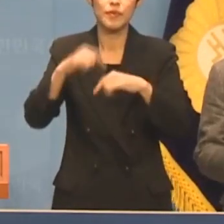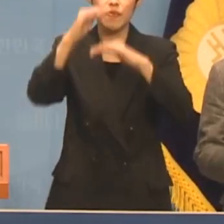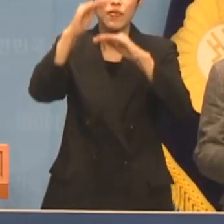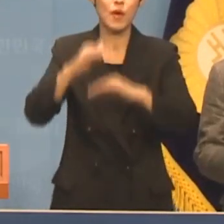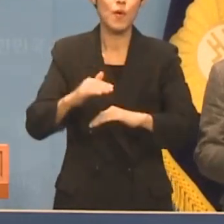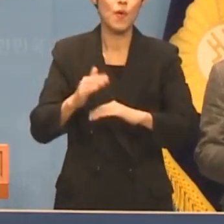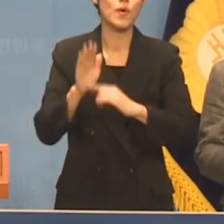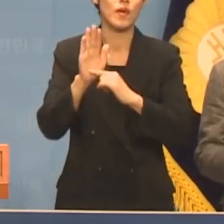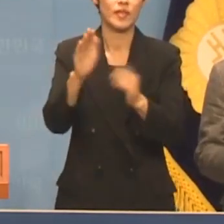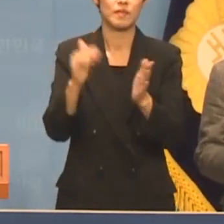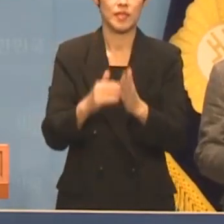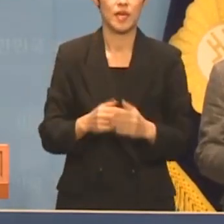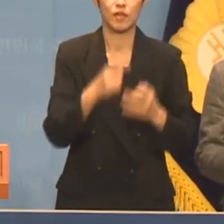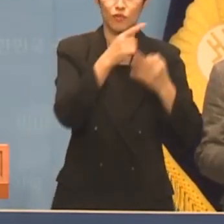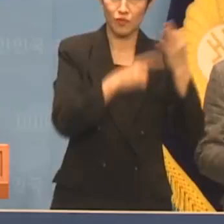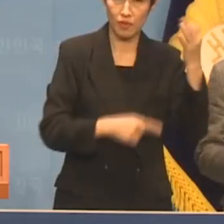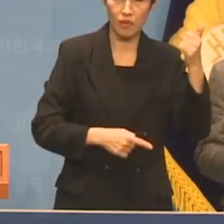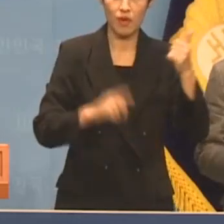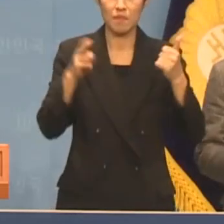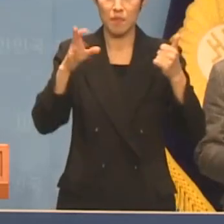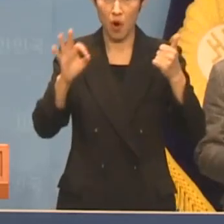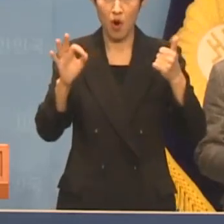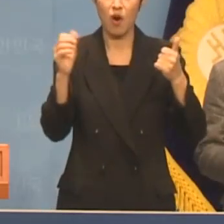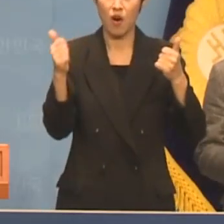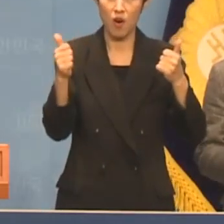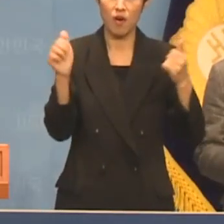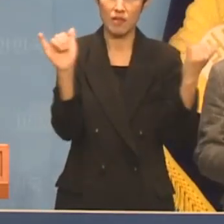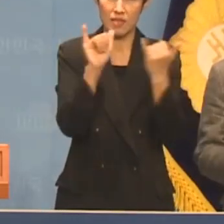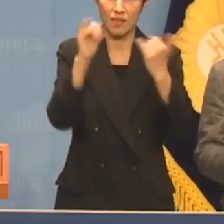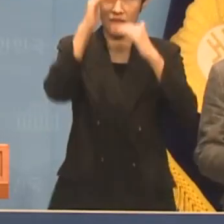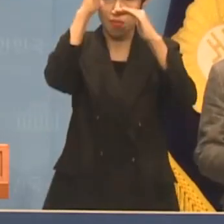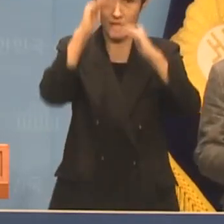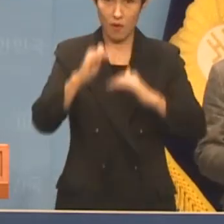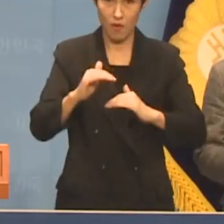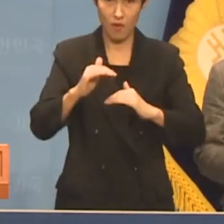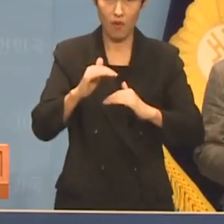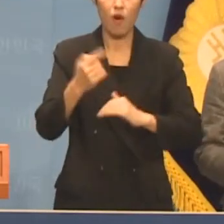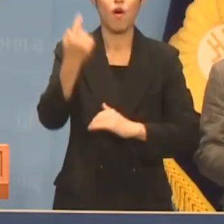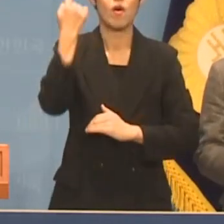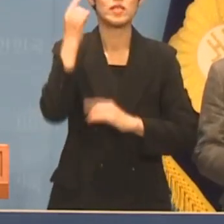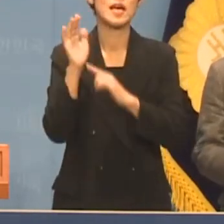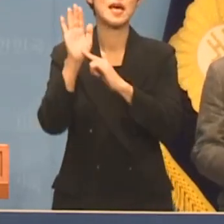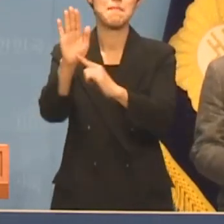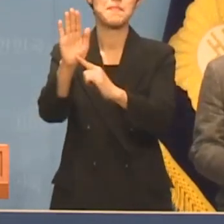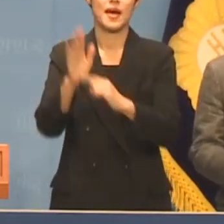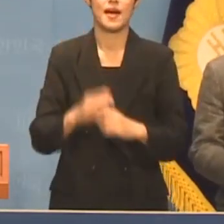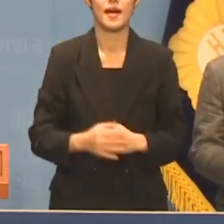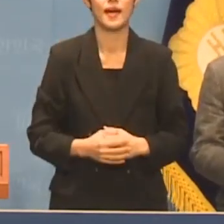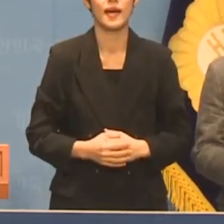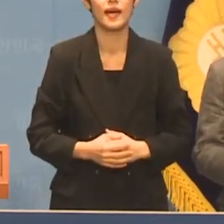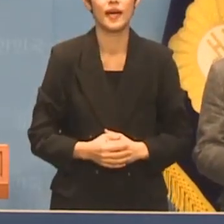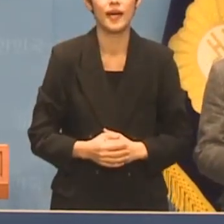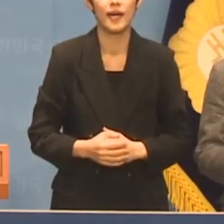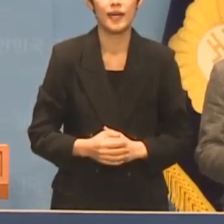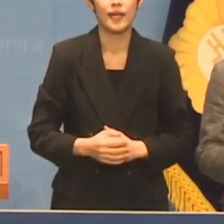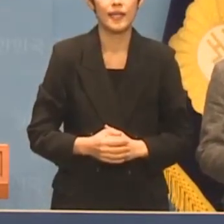명태균 발언 사이의 내용이 어제 한 언론의 단독 보도로 세상에 공개되었습니다.